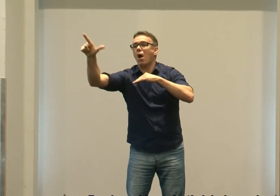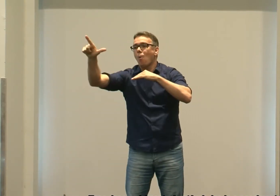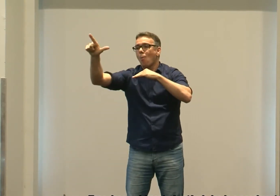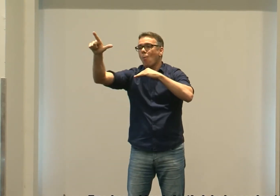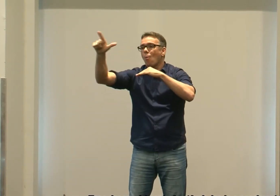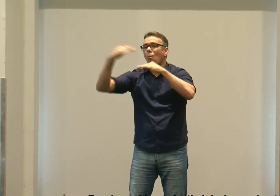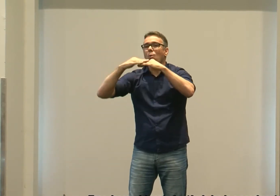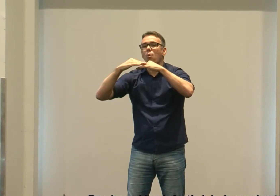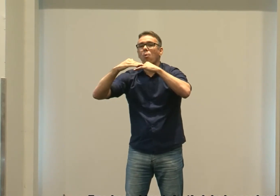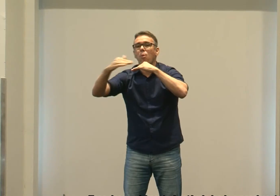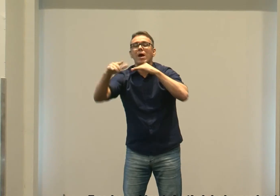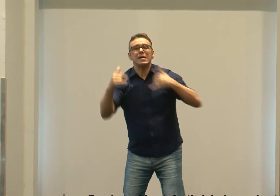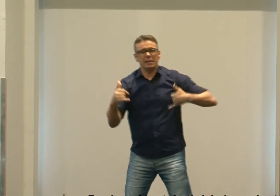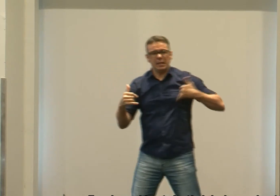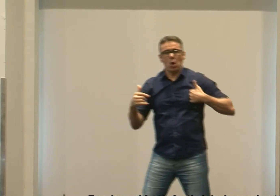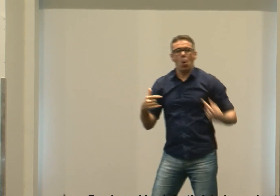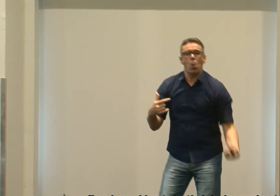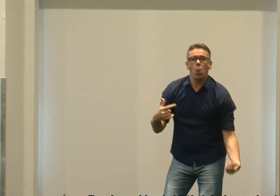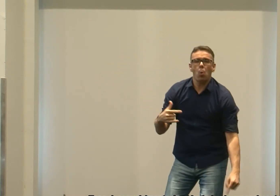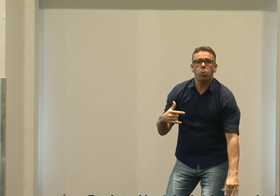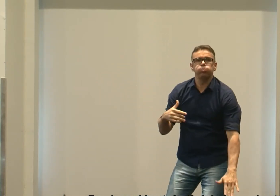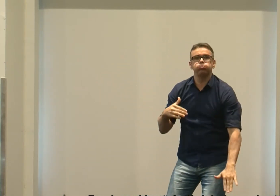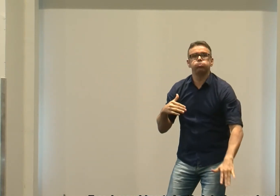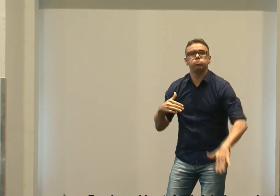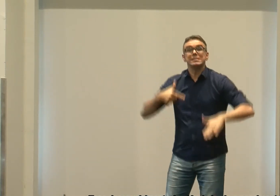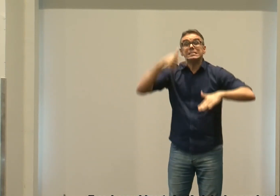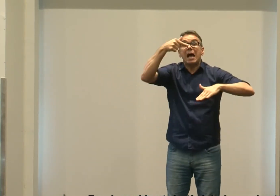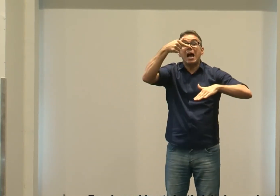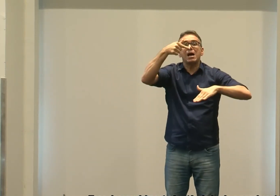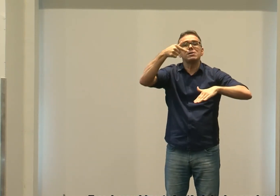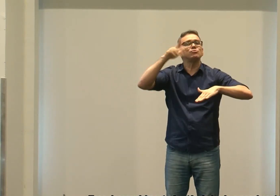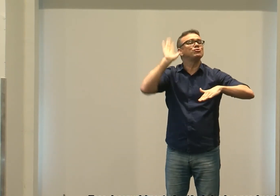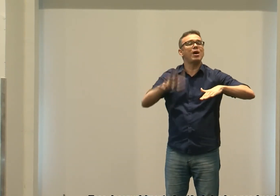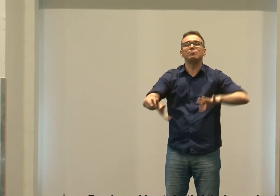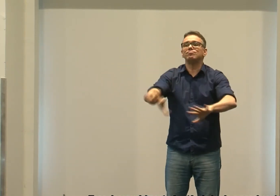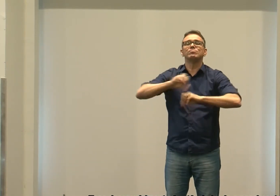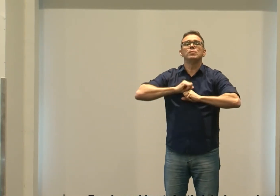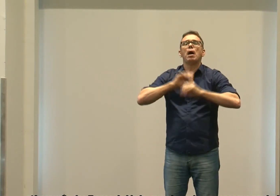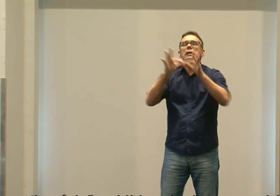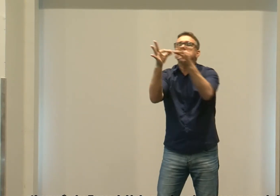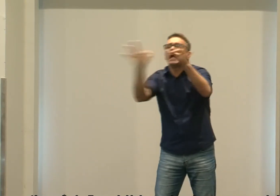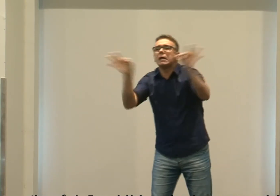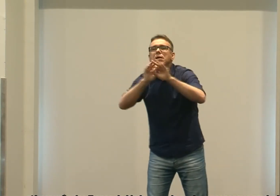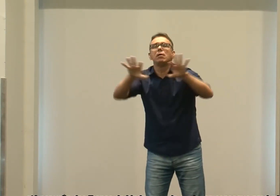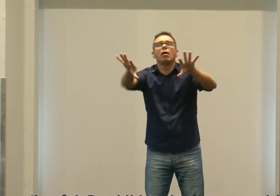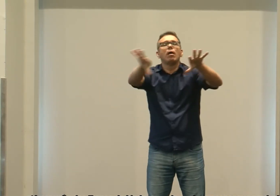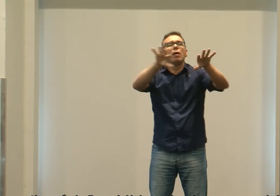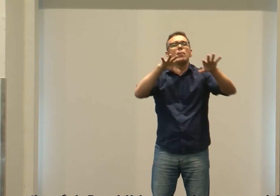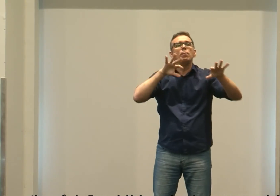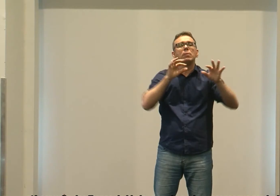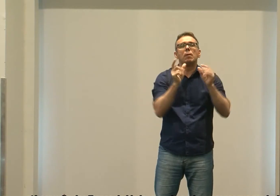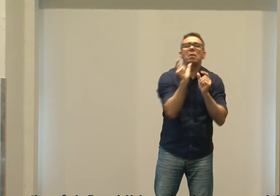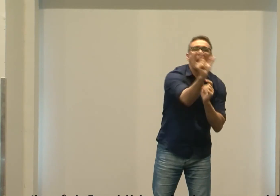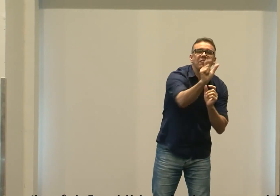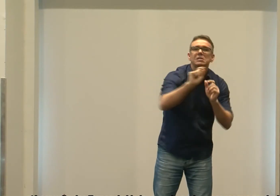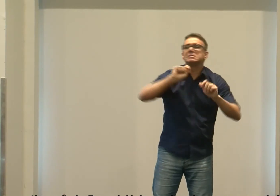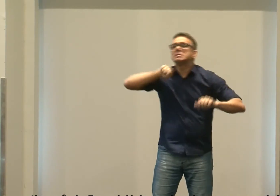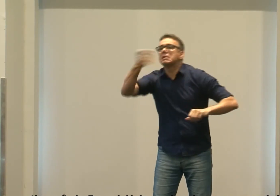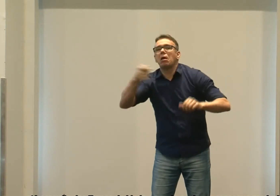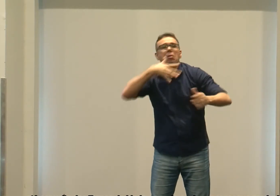E esse desenvolvimento é estável, desde o nascimento até por volta dos 7 anos de idade, quando a criança já consegue